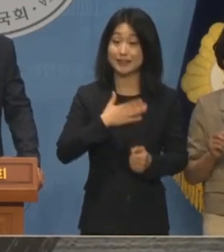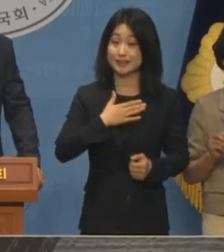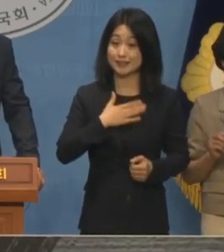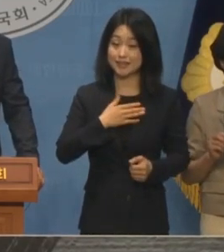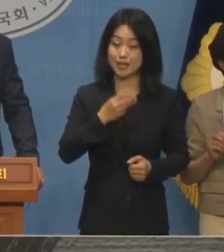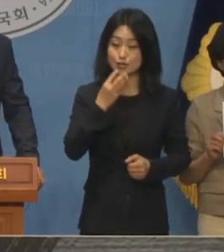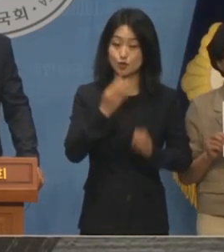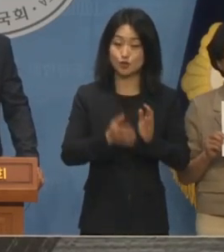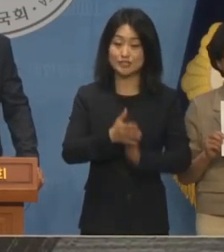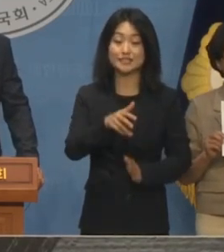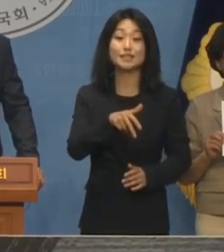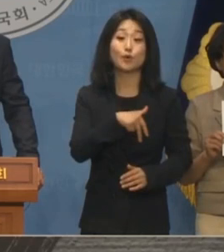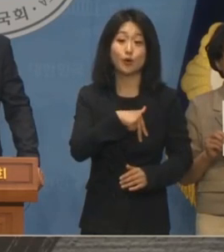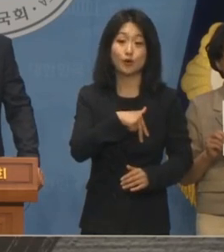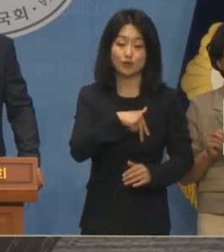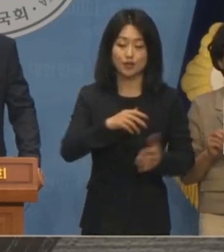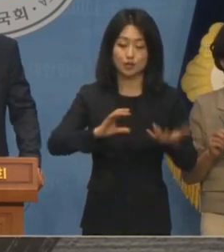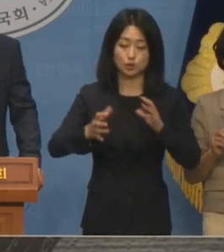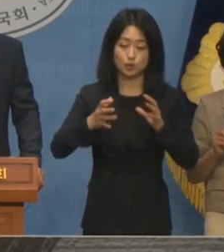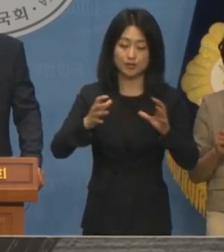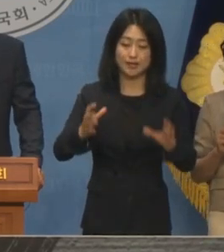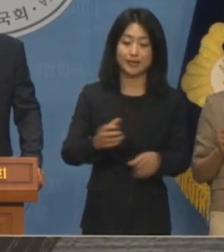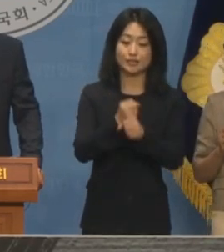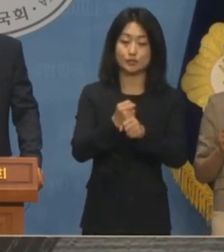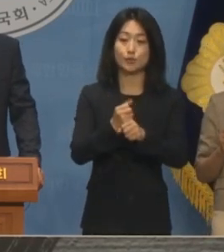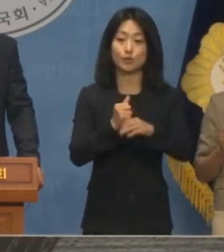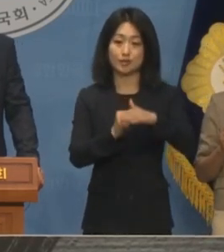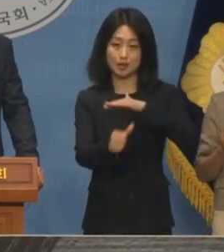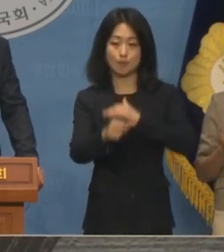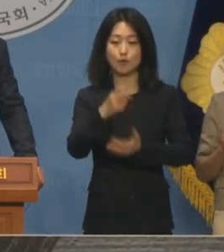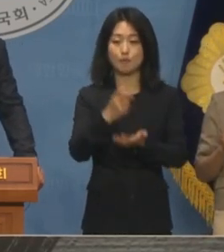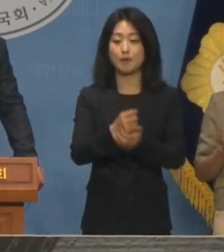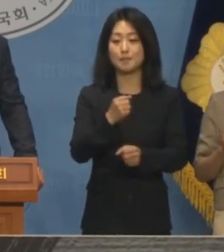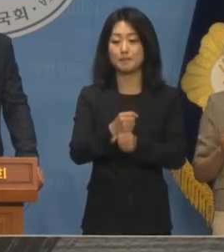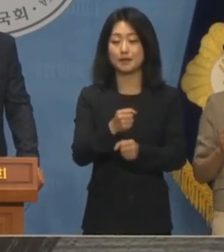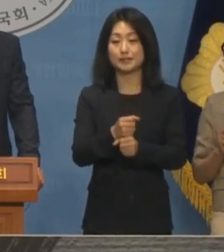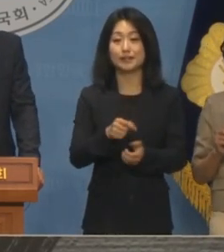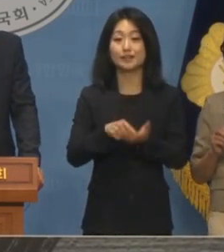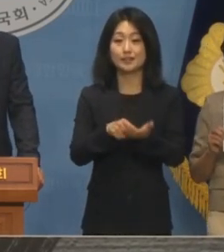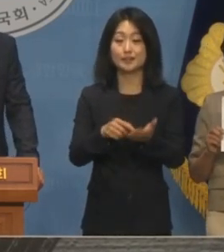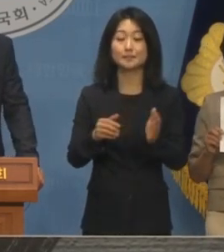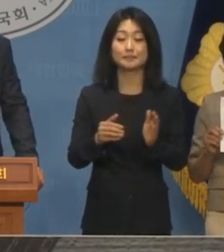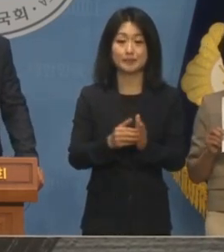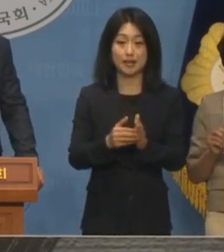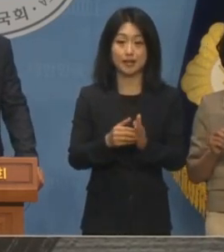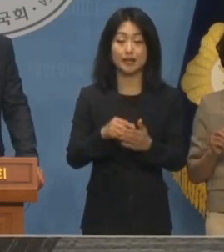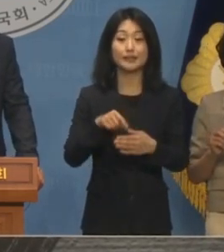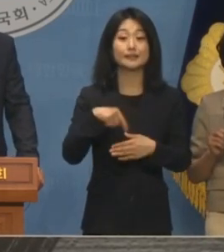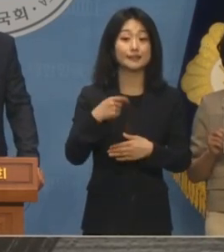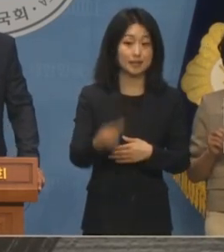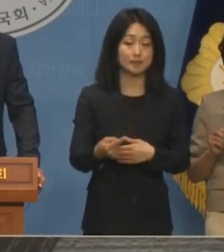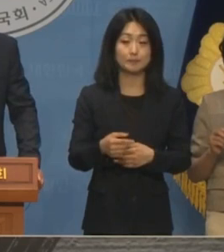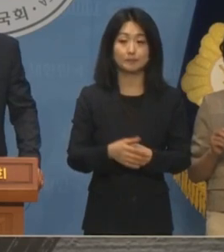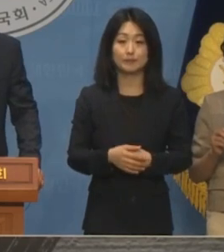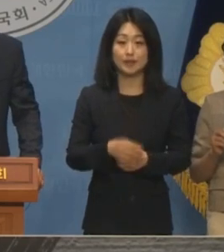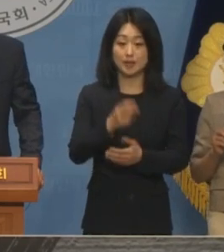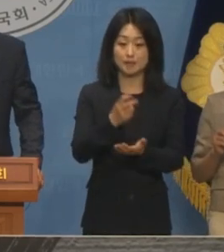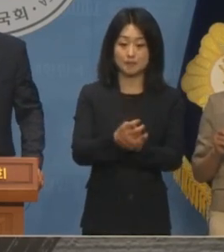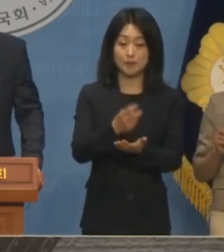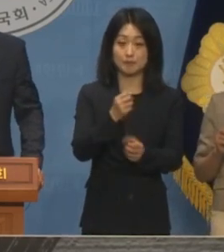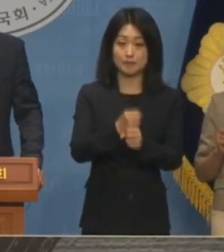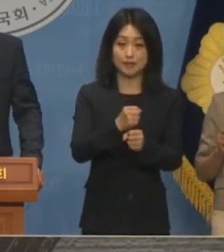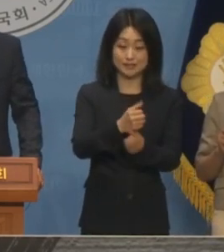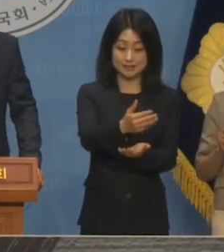제가 그동안의 논의를 바탕으로 해서 대표 발의했었습니다. 이 대표 발의하고 난 다음에 발의안을